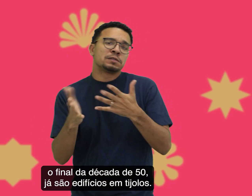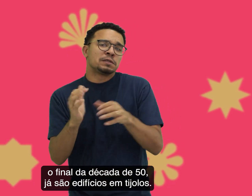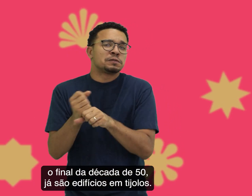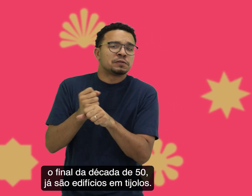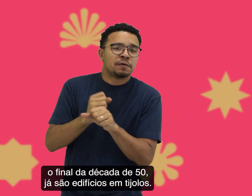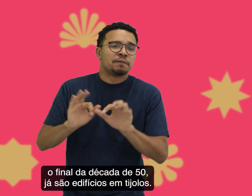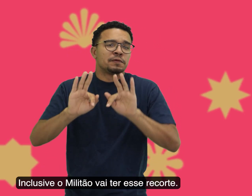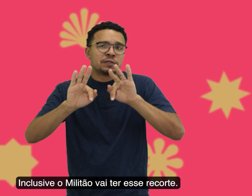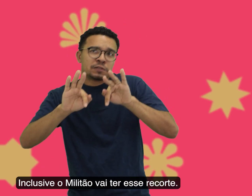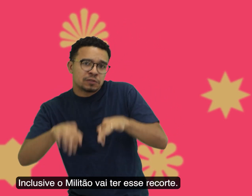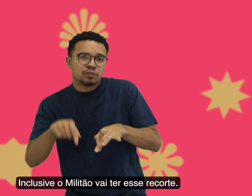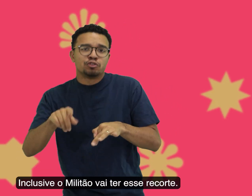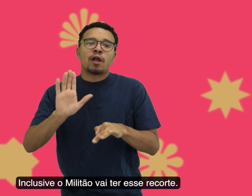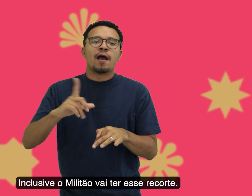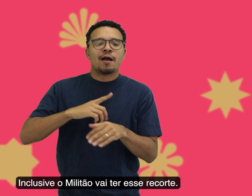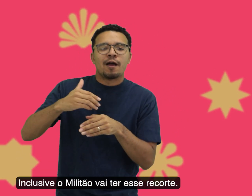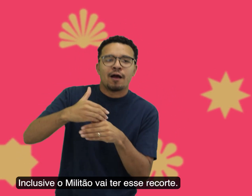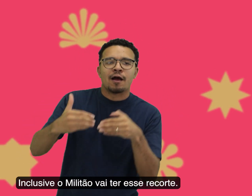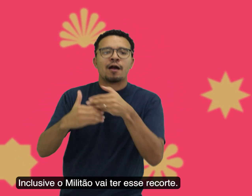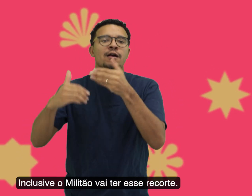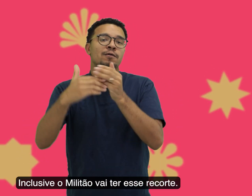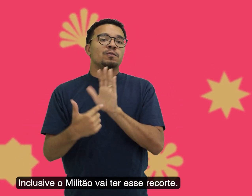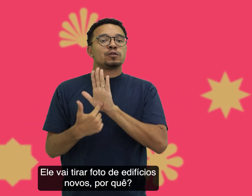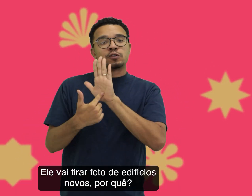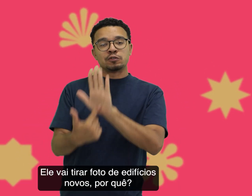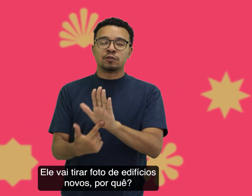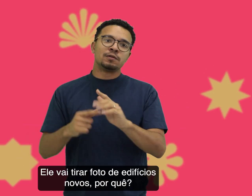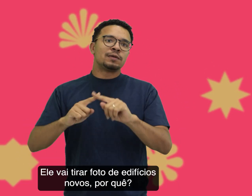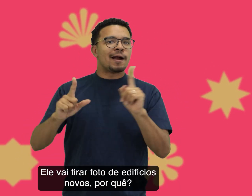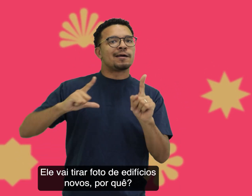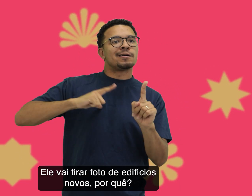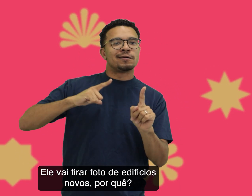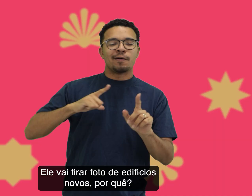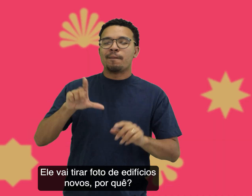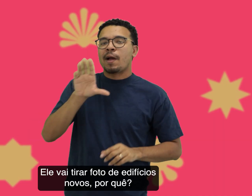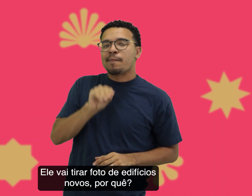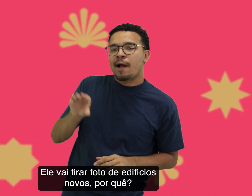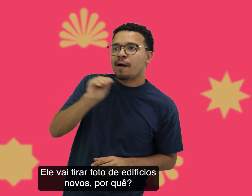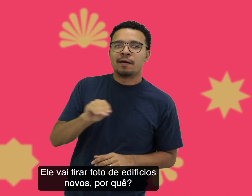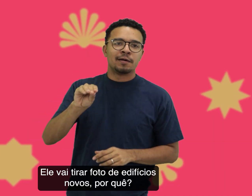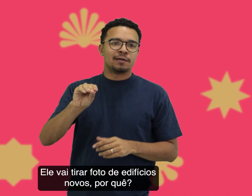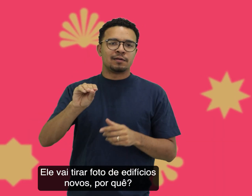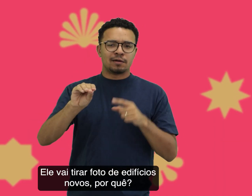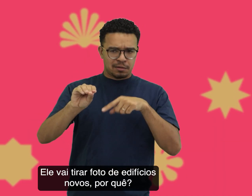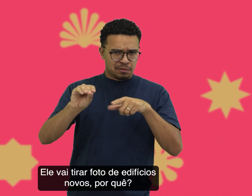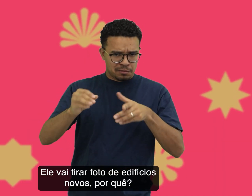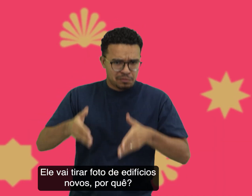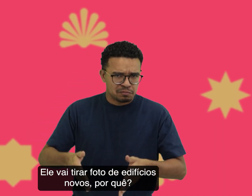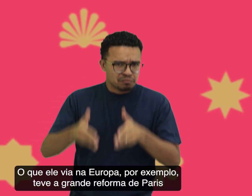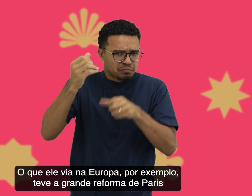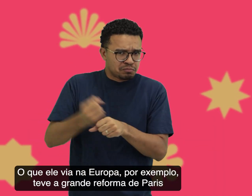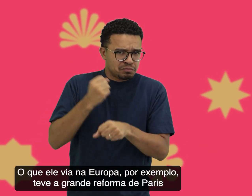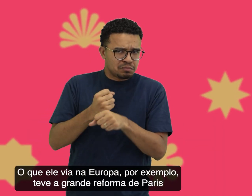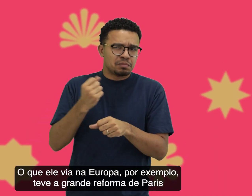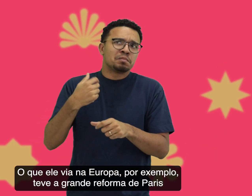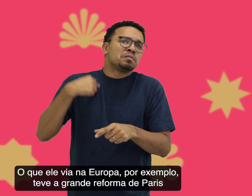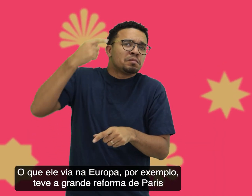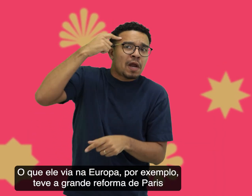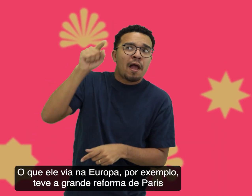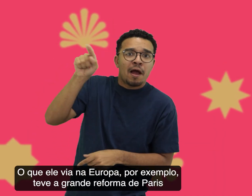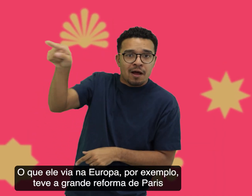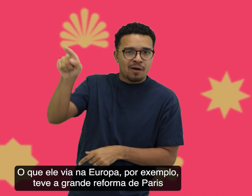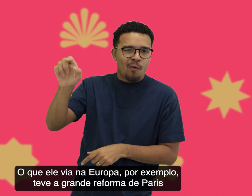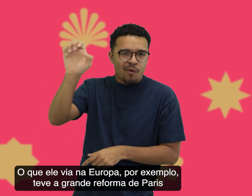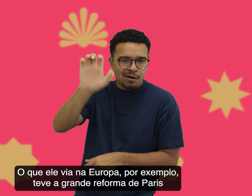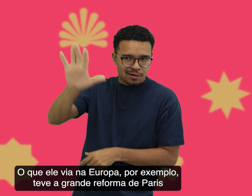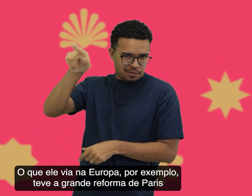50 já são edifícios em tijolos. Inclusive, o Militão vai ter esse recorte, né? Ele vai tirar foto de edifícios novos. Por quê? Porque ele